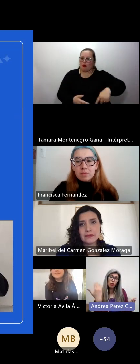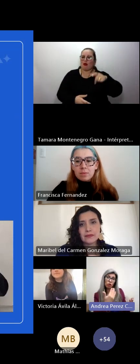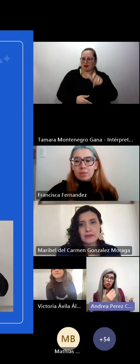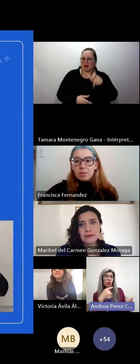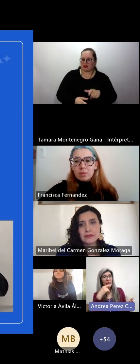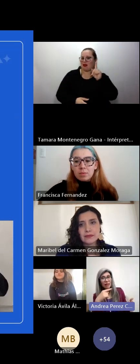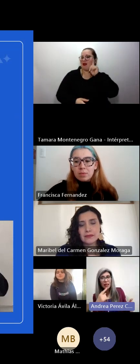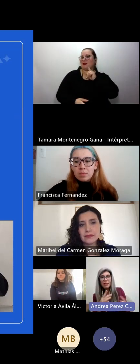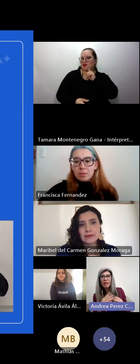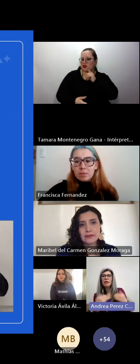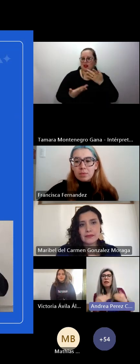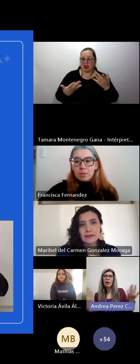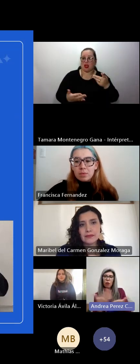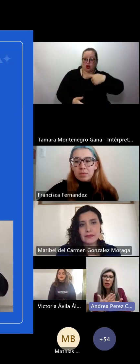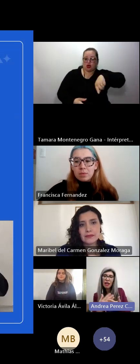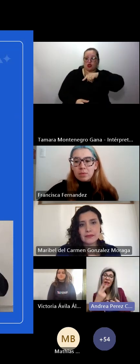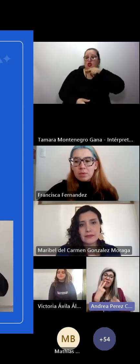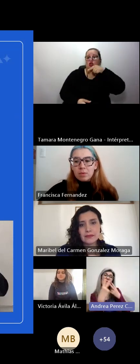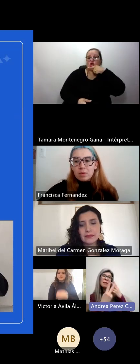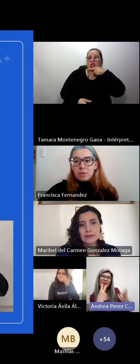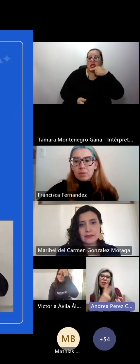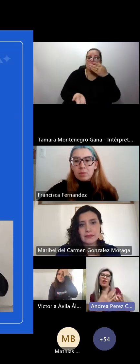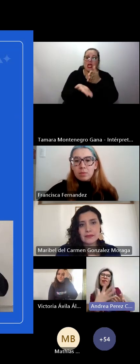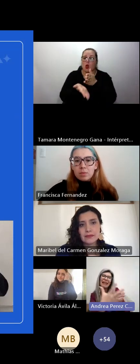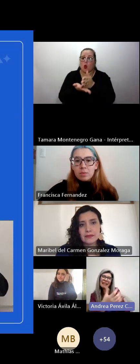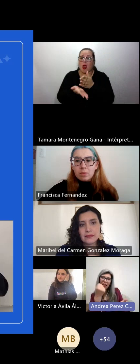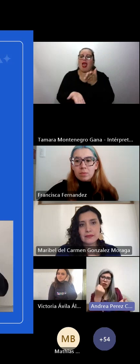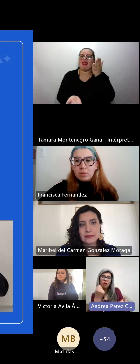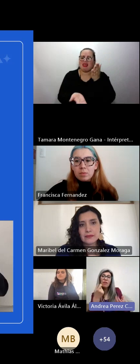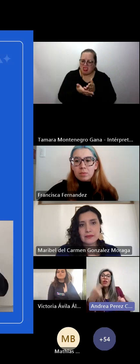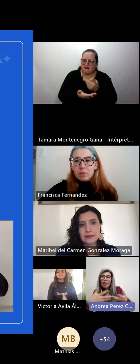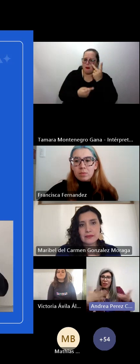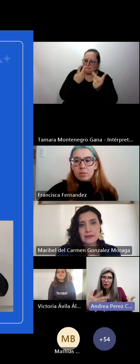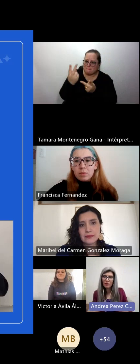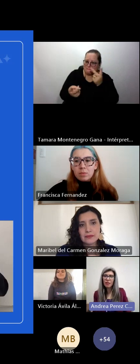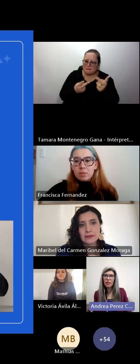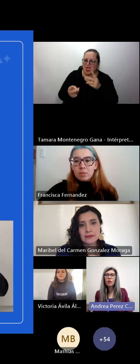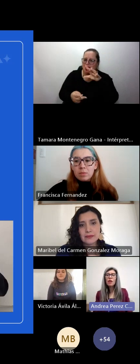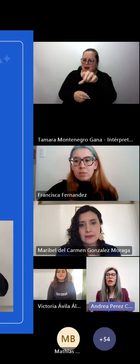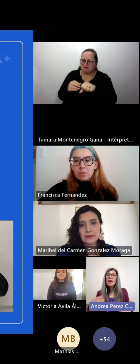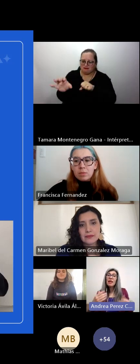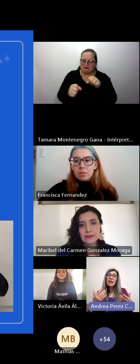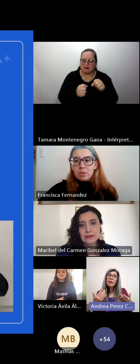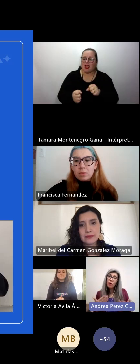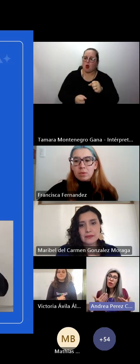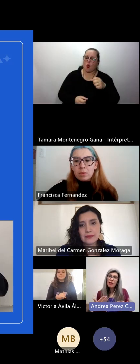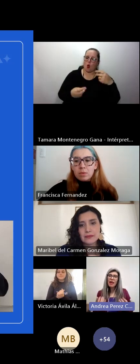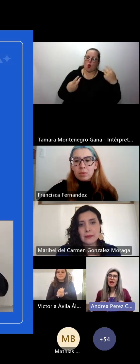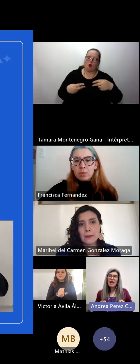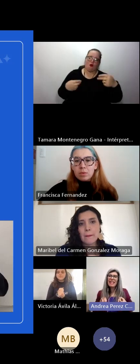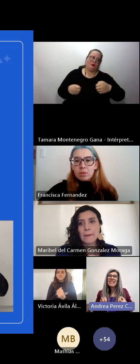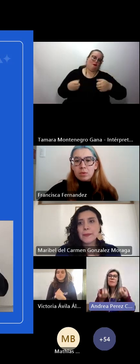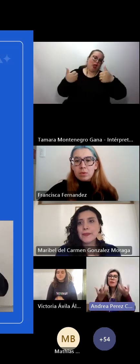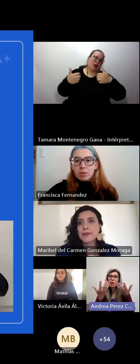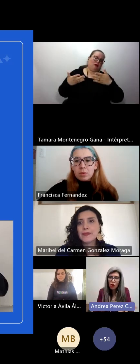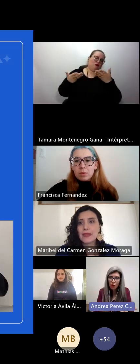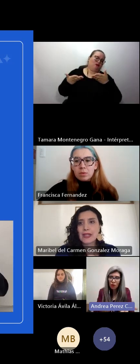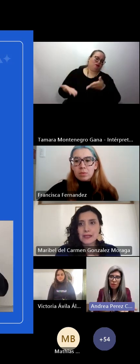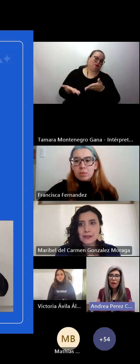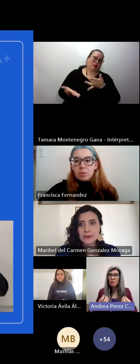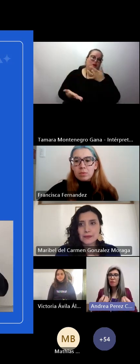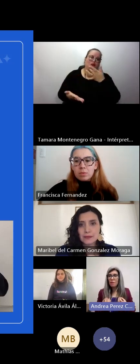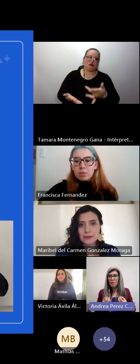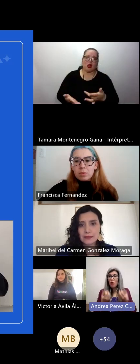que nosotros, oyentes y que en las escuelas deben ir mirando, rescatando y valorando, ¿cierto? Y porque la